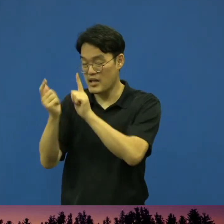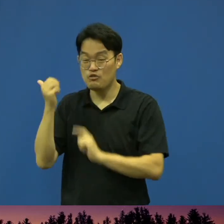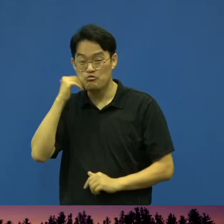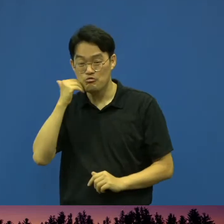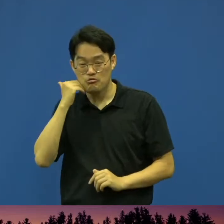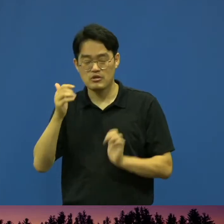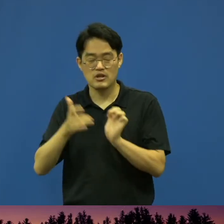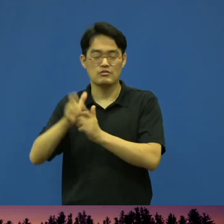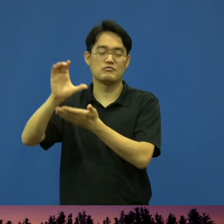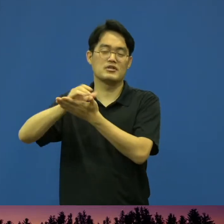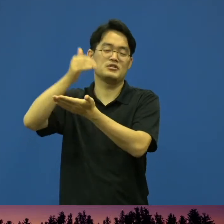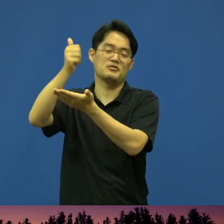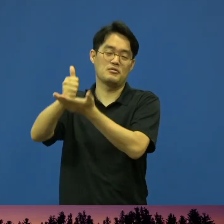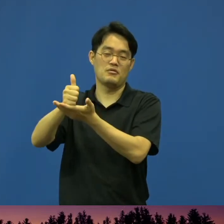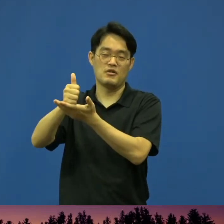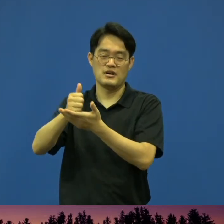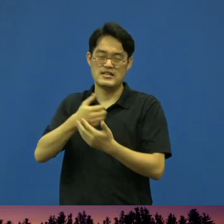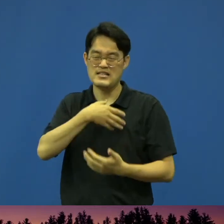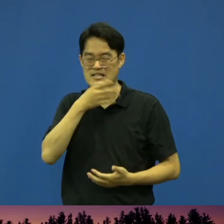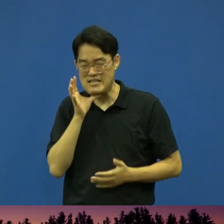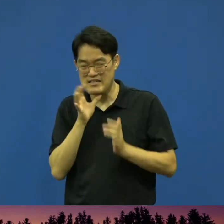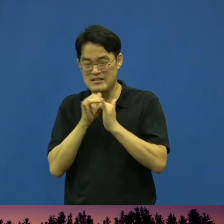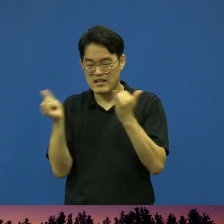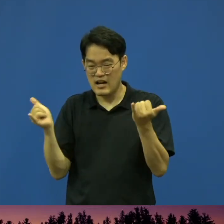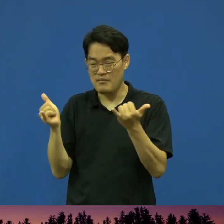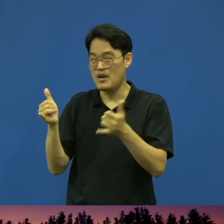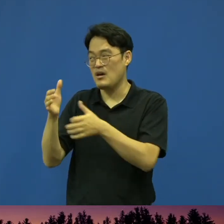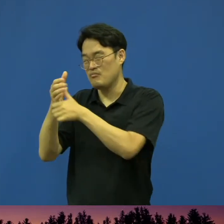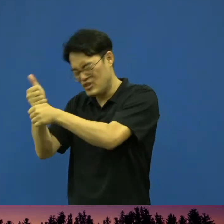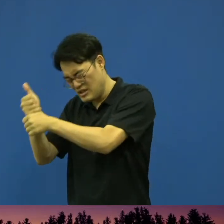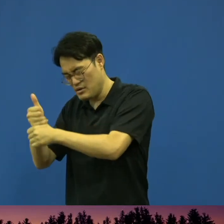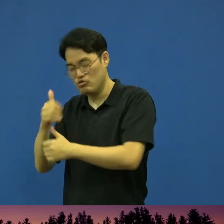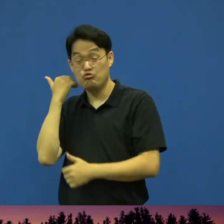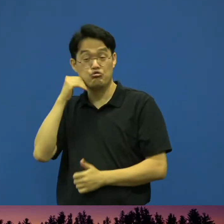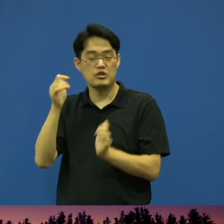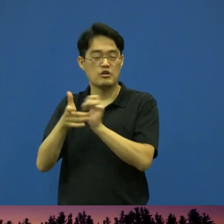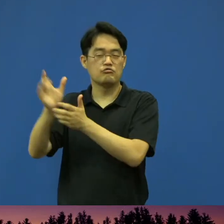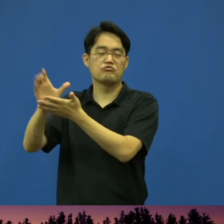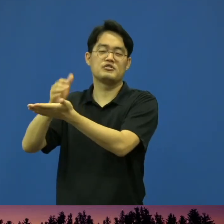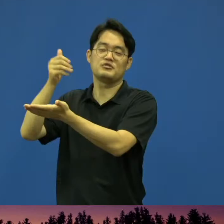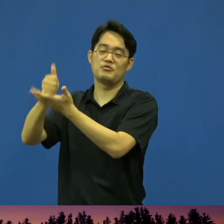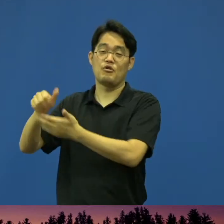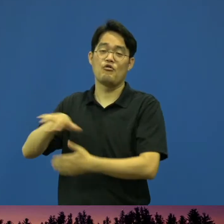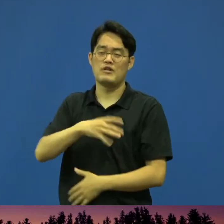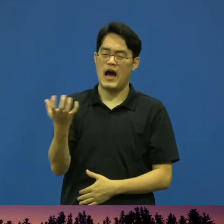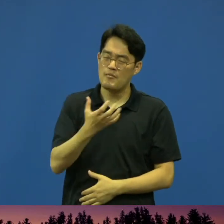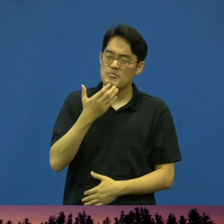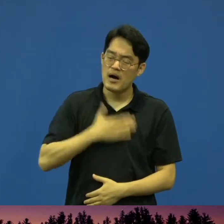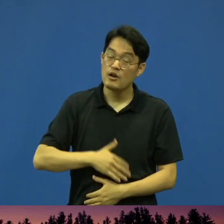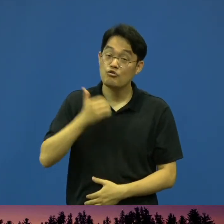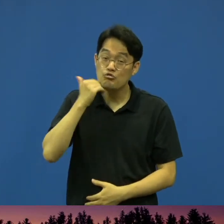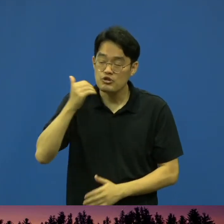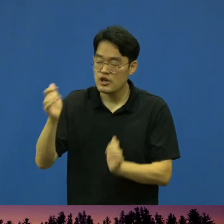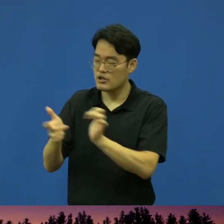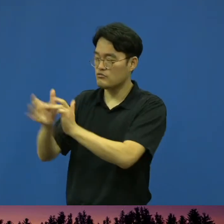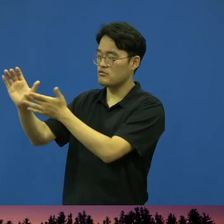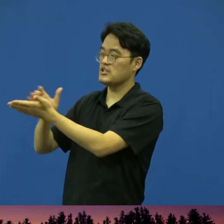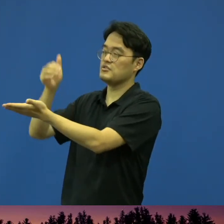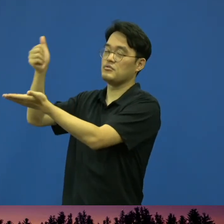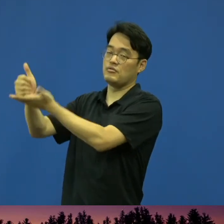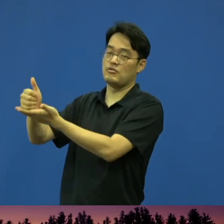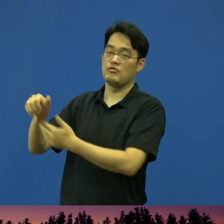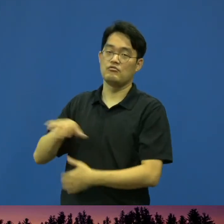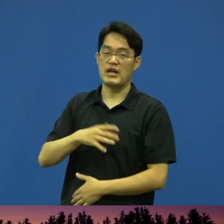누구십니까? 기성 세대가 남겨야 될 분은 누구십니까? 우리의 아픔을 아시는 분은 누구십니까?